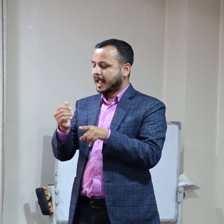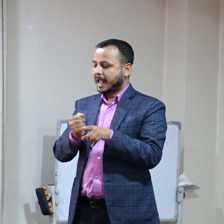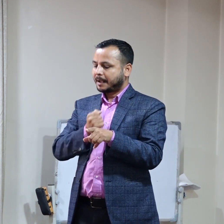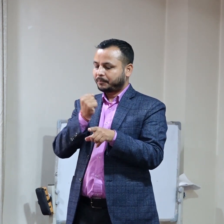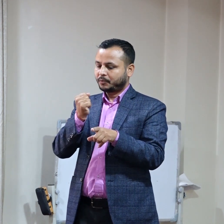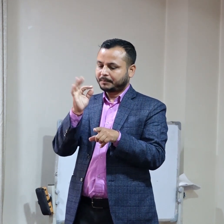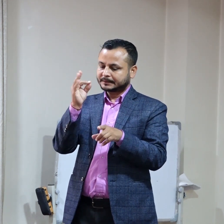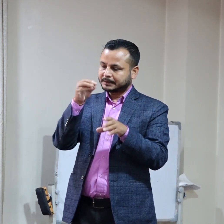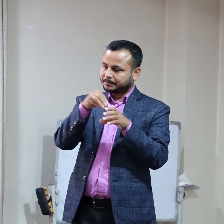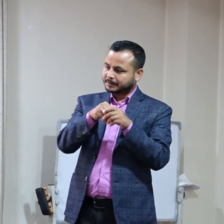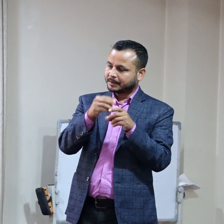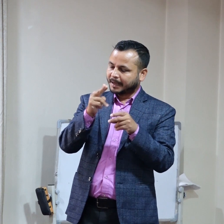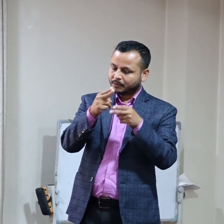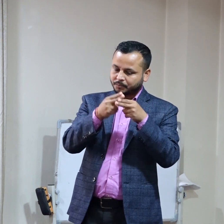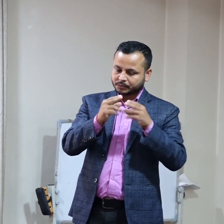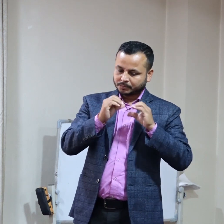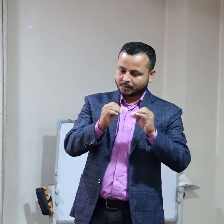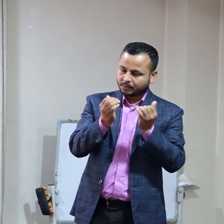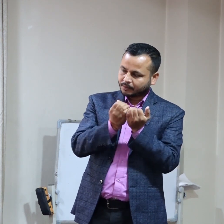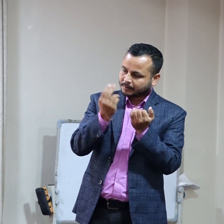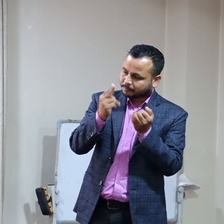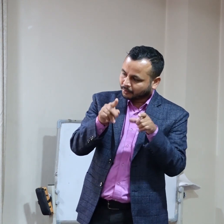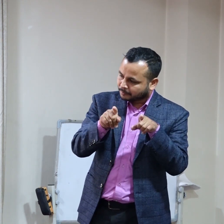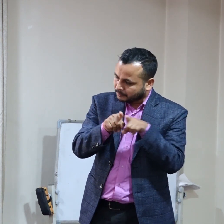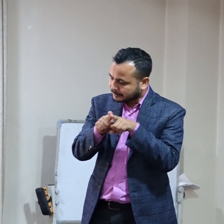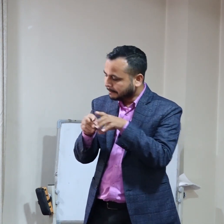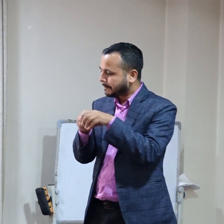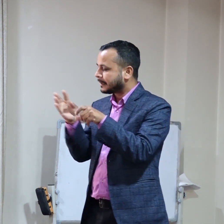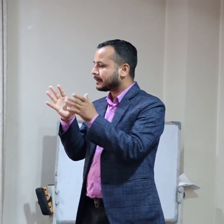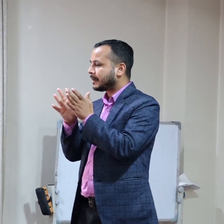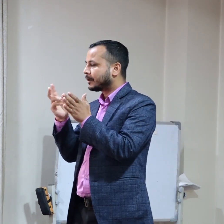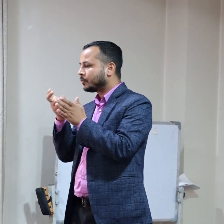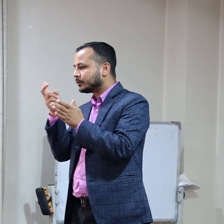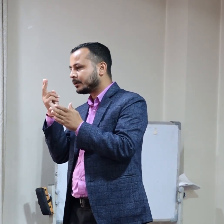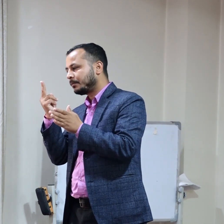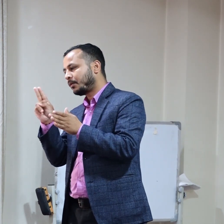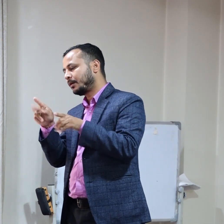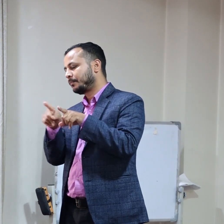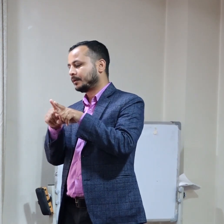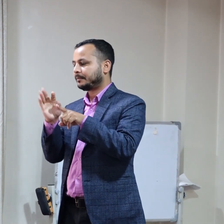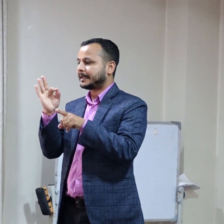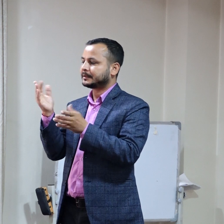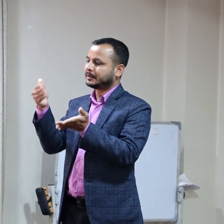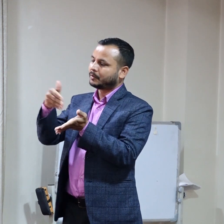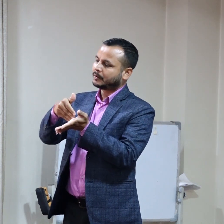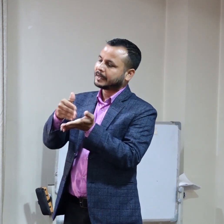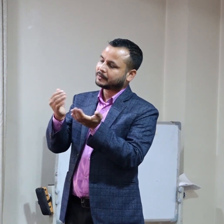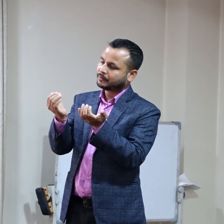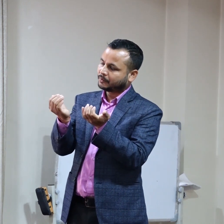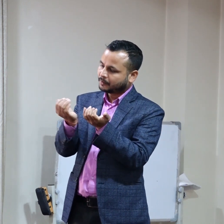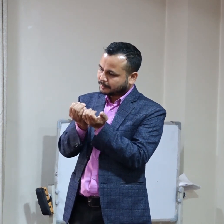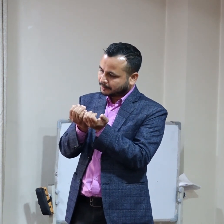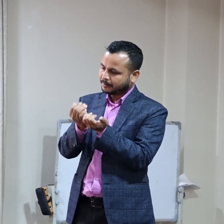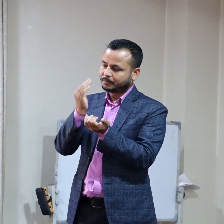बहिरा महासङ्घले आफ्नो महासङ्घभित्र भएको बजेट प्रयोग गरेर भए पनि, बाहिरबाट खोजेर भए पनि,